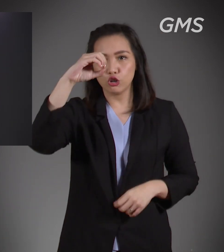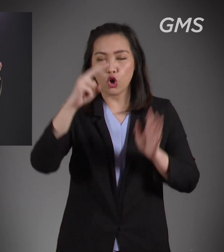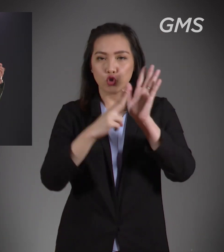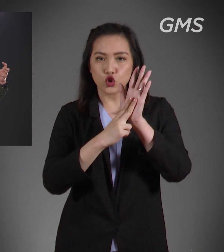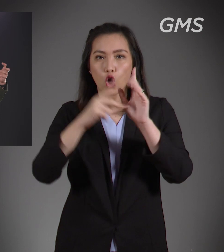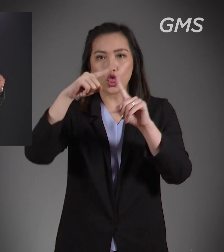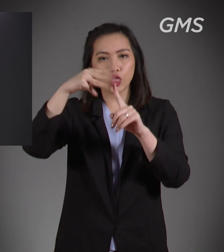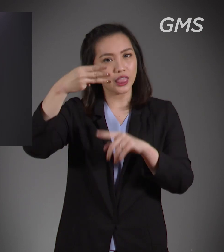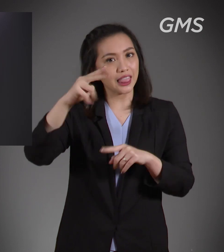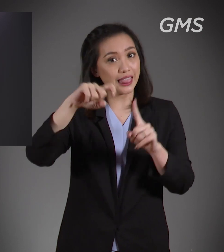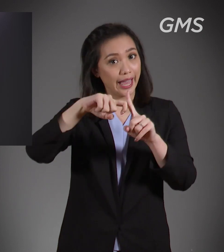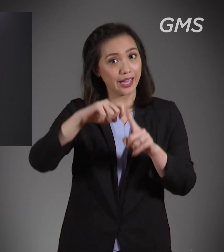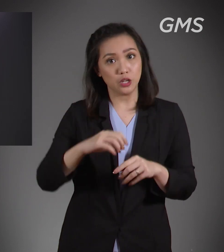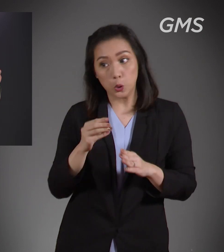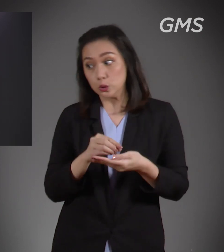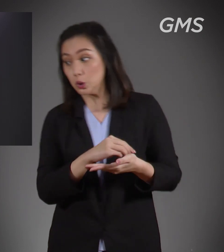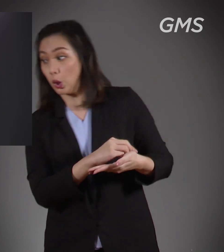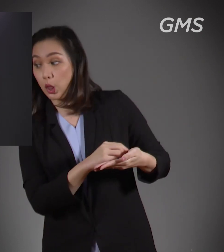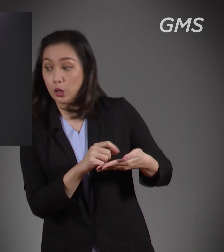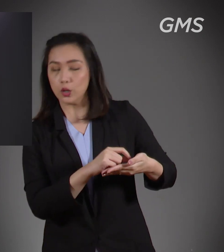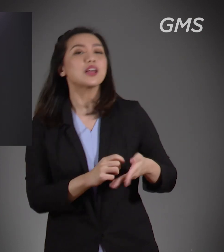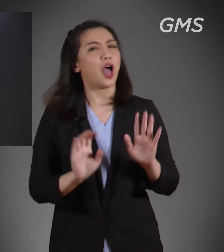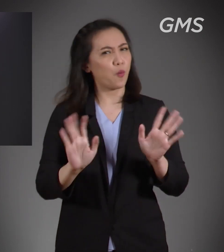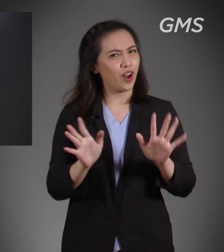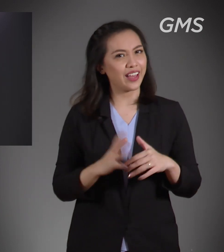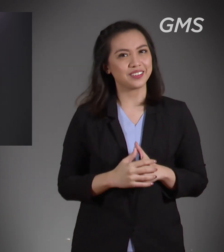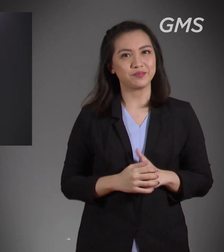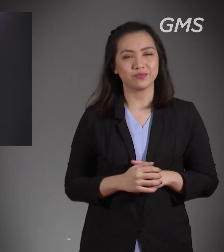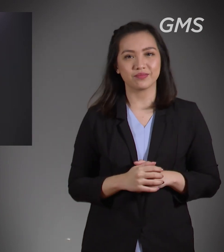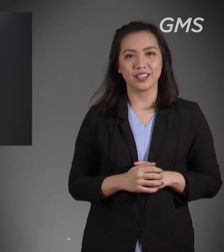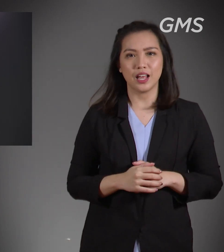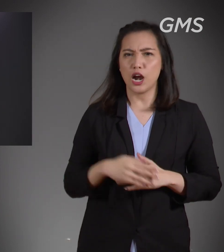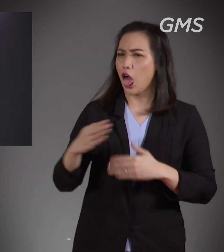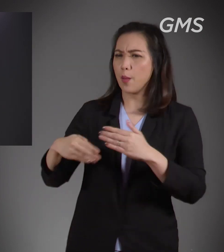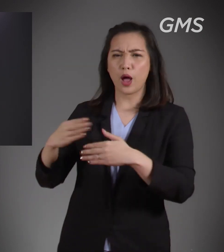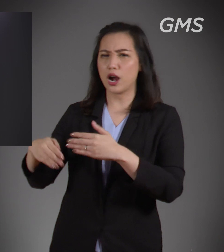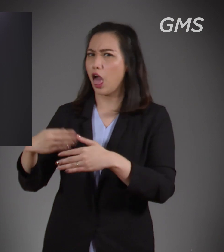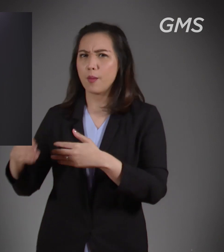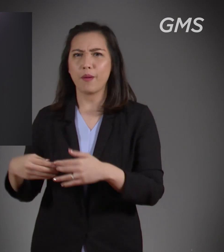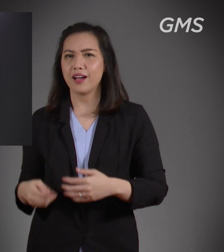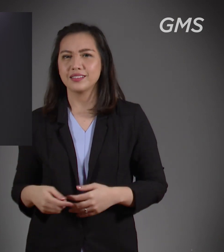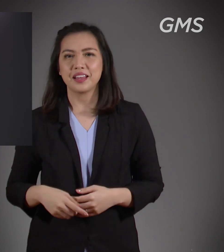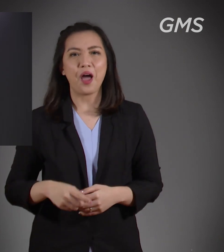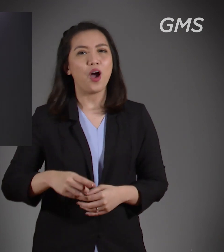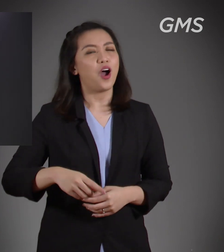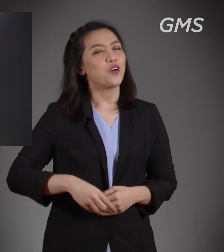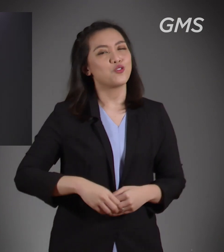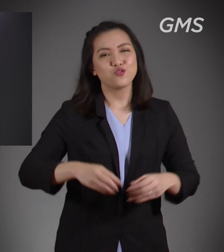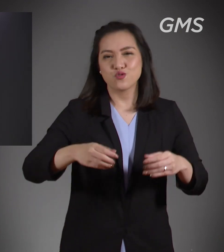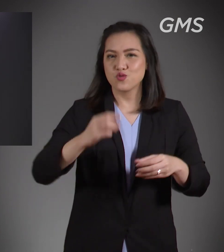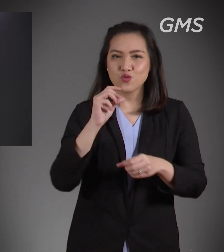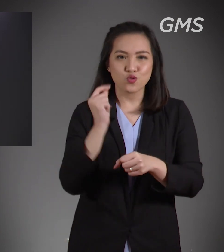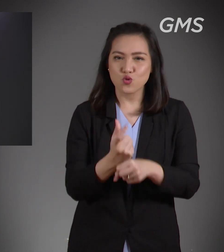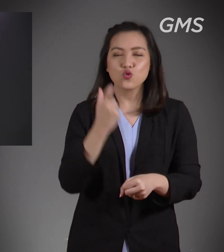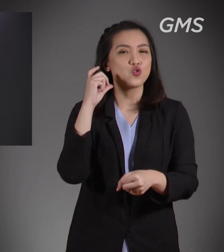lolos itu alarmnya yang ada di kiri kanan. Suatu hari kelak, sepandai-pandai tupai terbang, sekali-kali dia akan